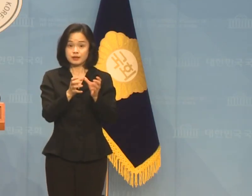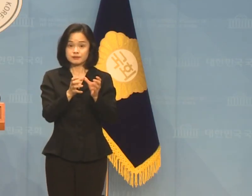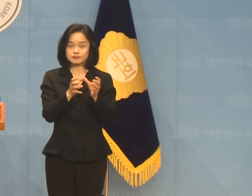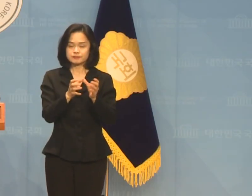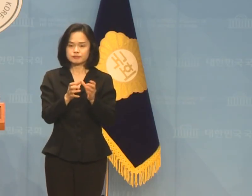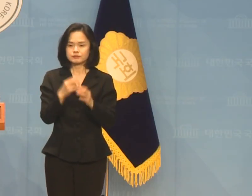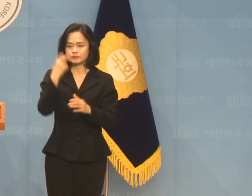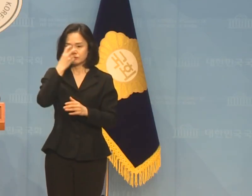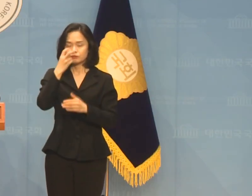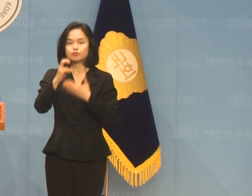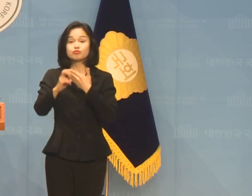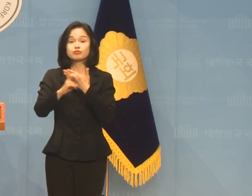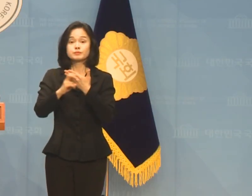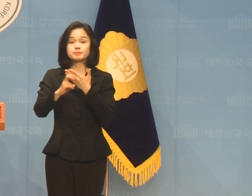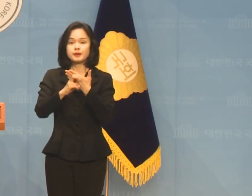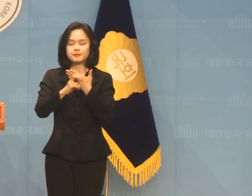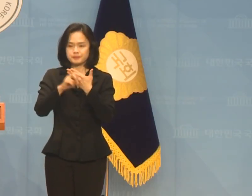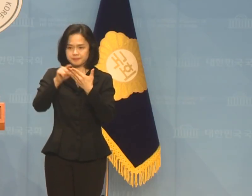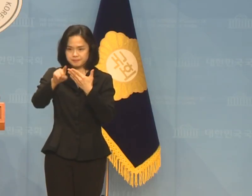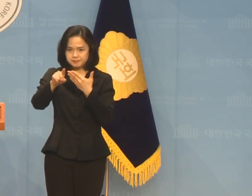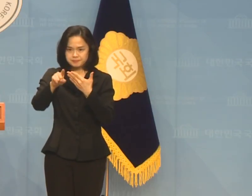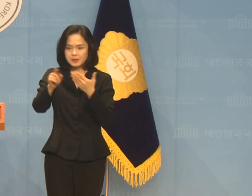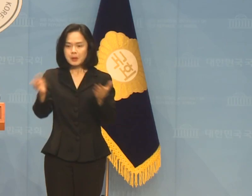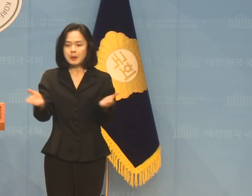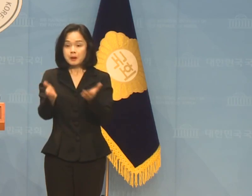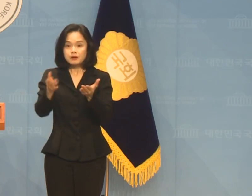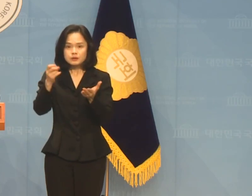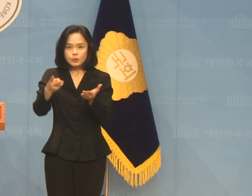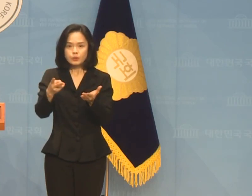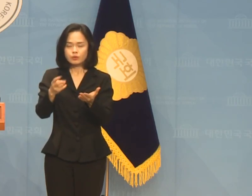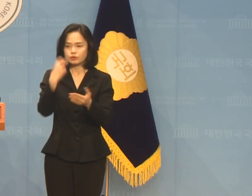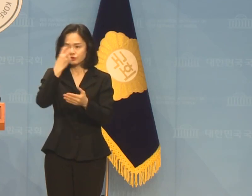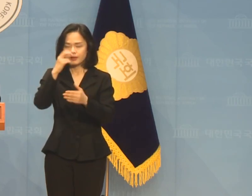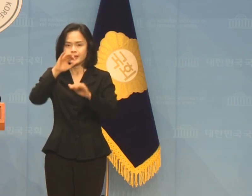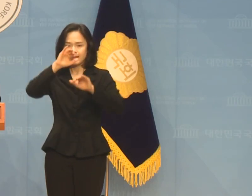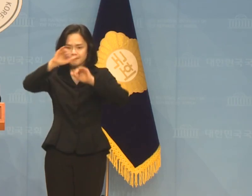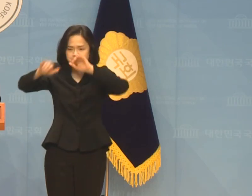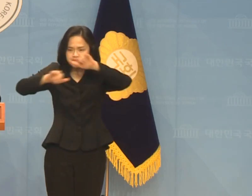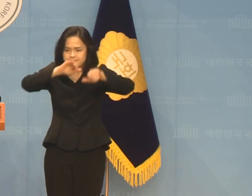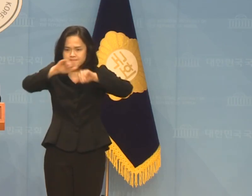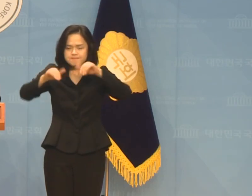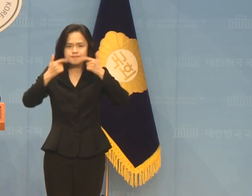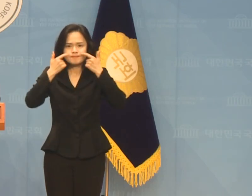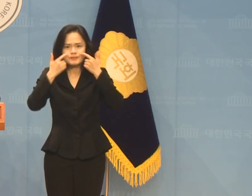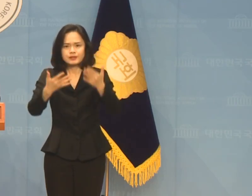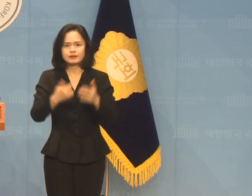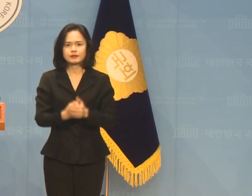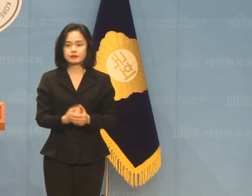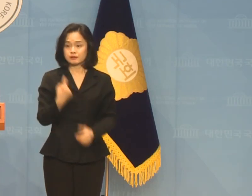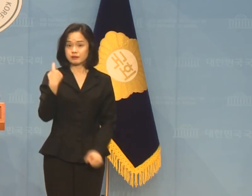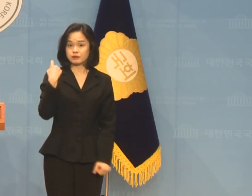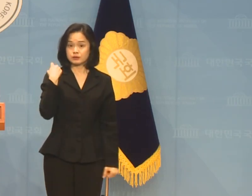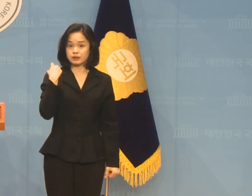아닙니까? 더더구나 어제 법원의 행정수장인